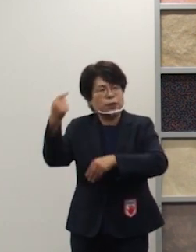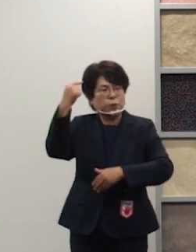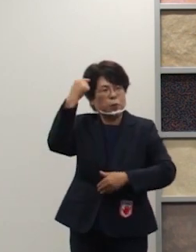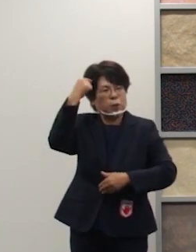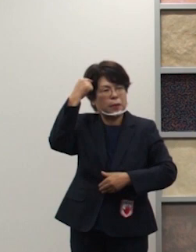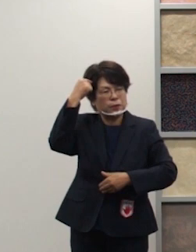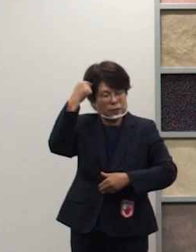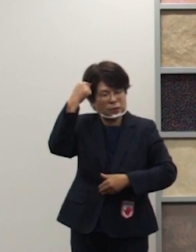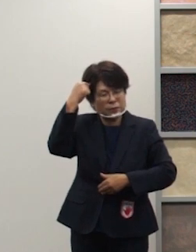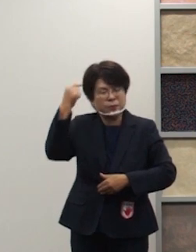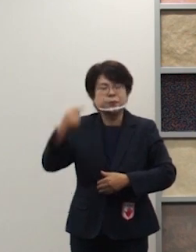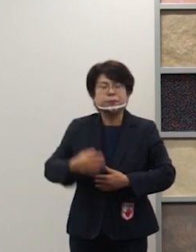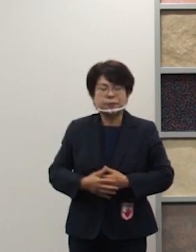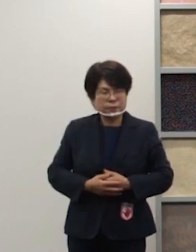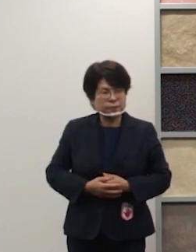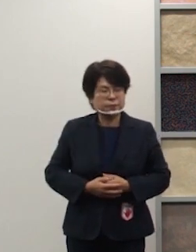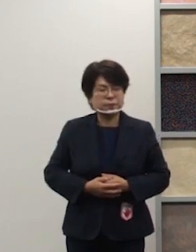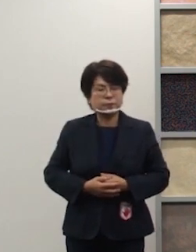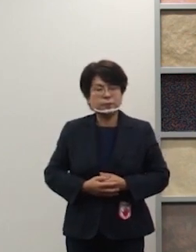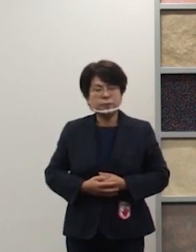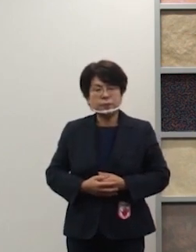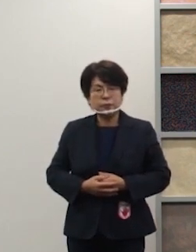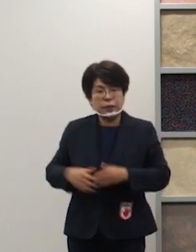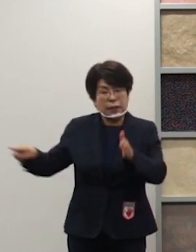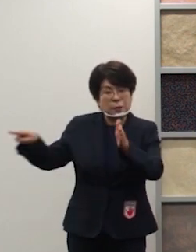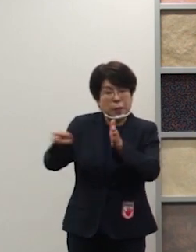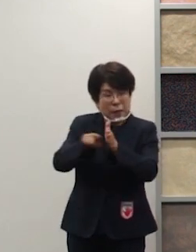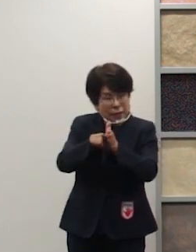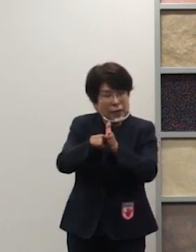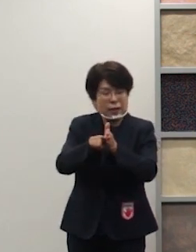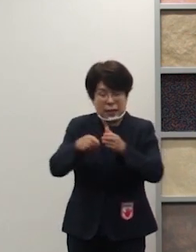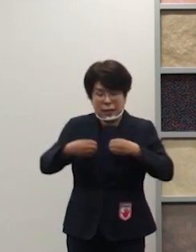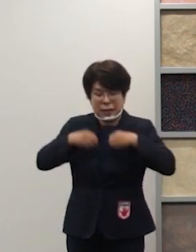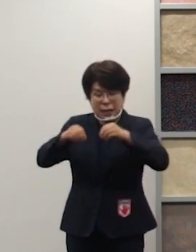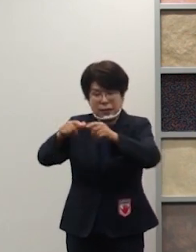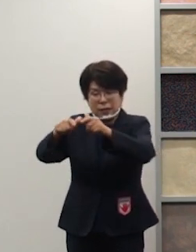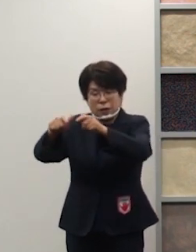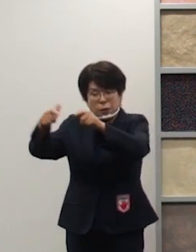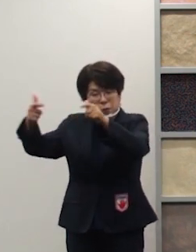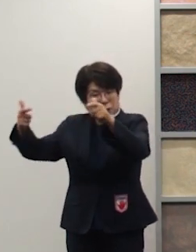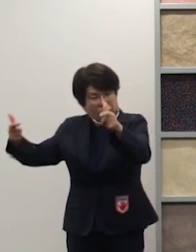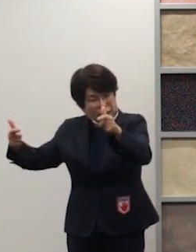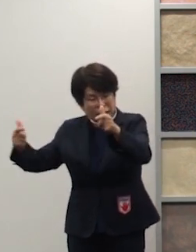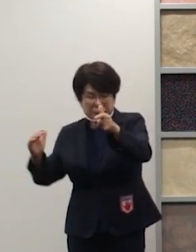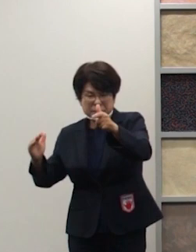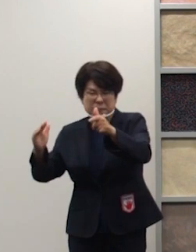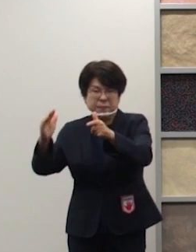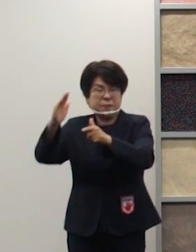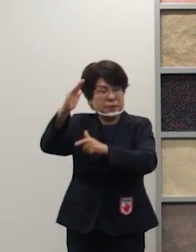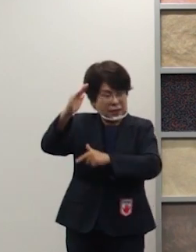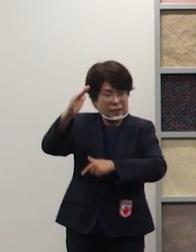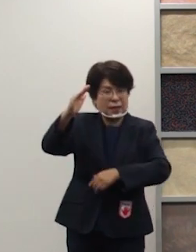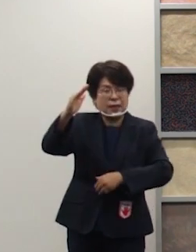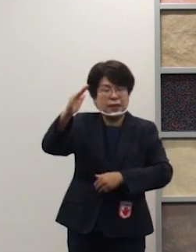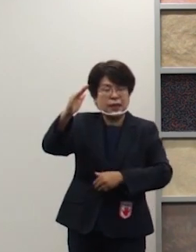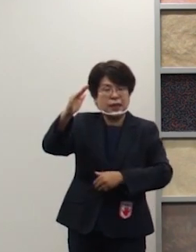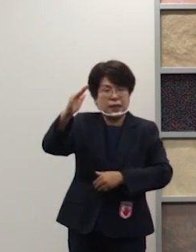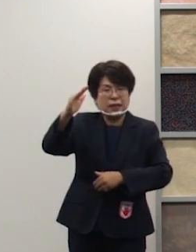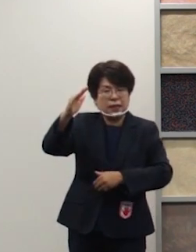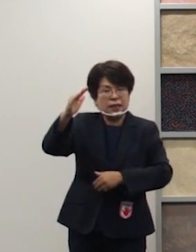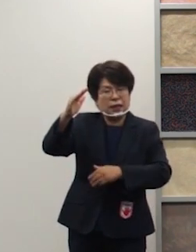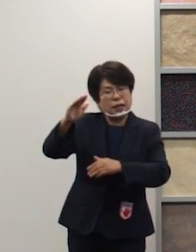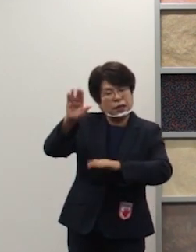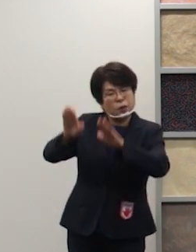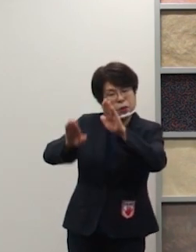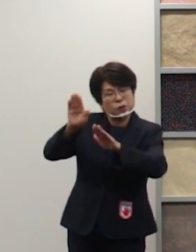。我々その、まあ、これまで第1波の際、一波でこう我々がこう見聞きし